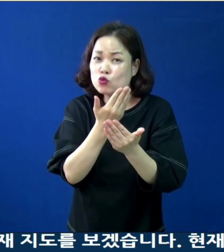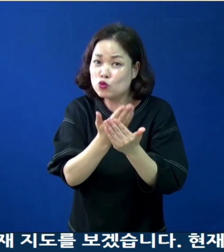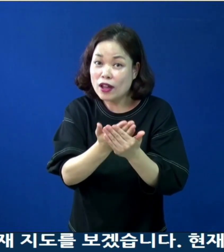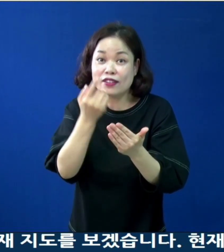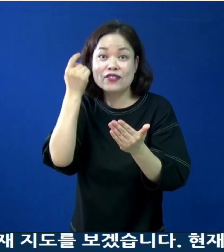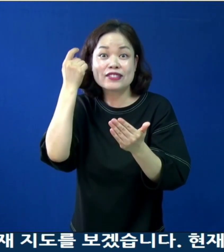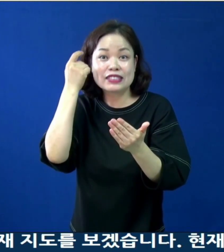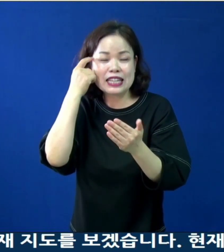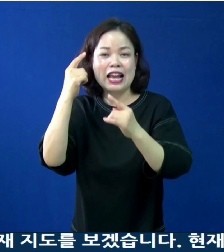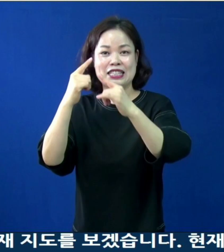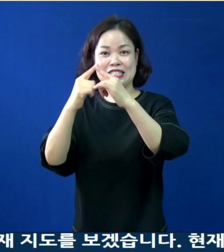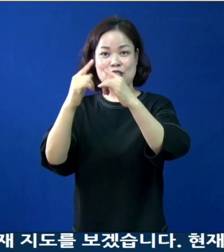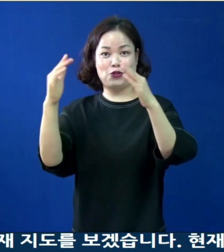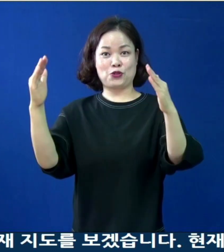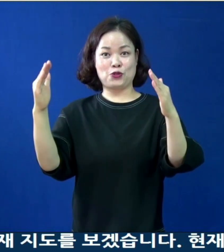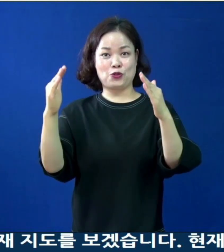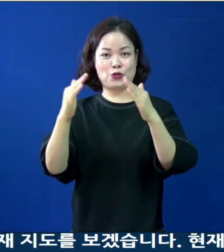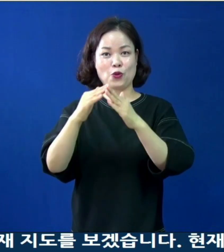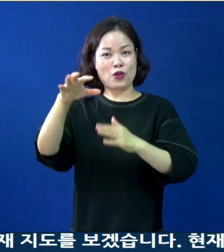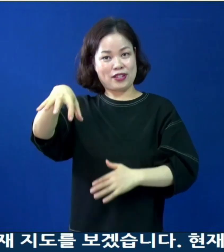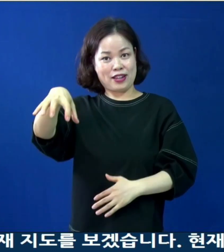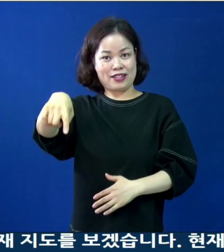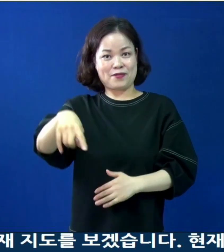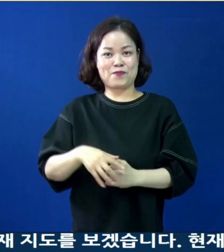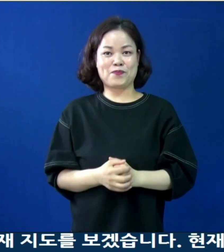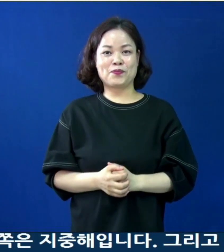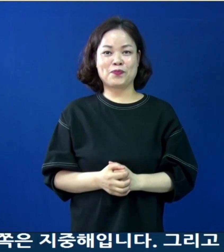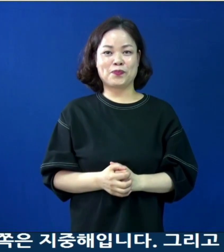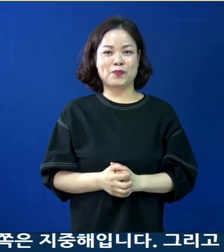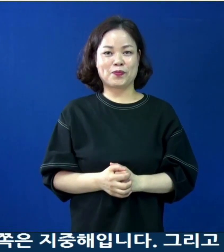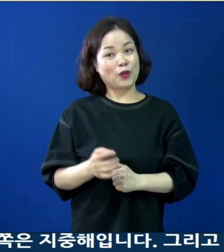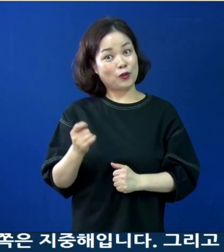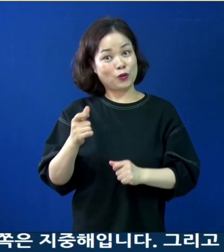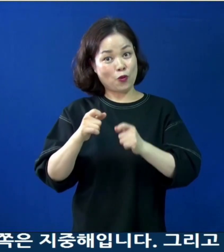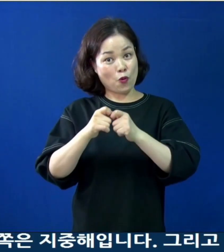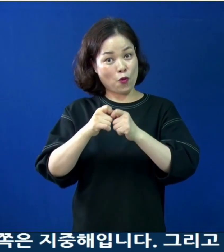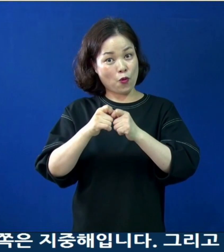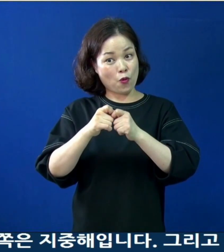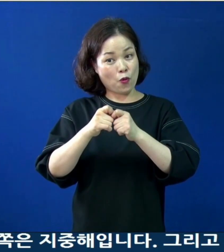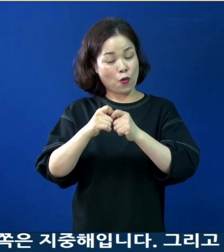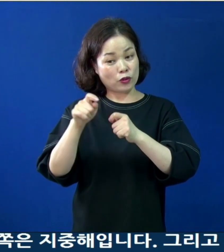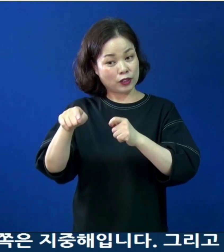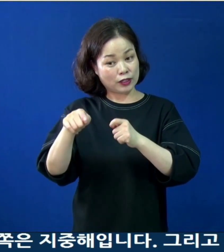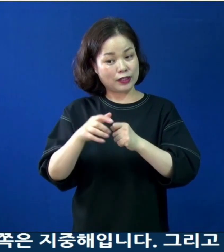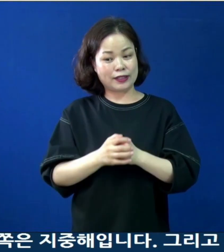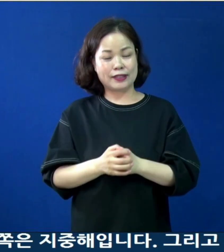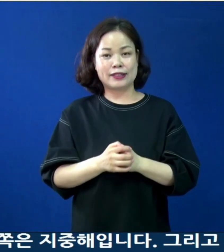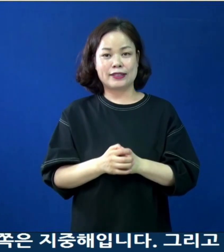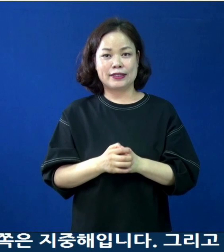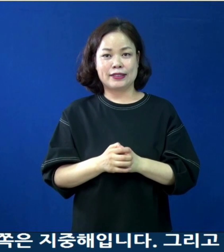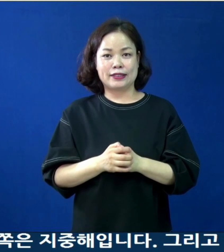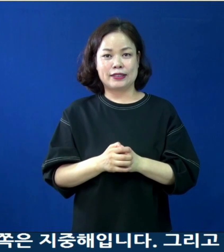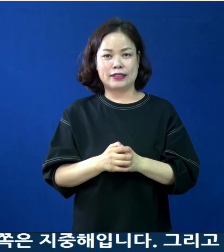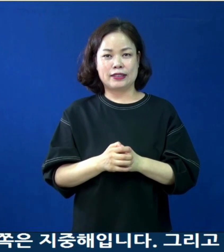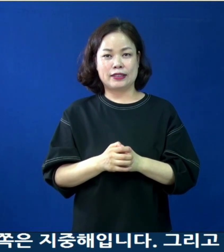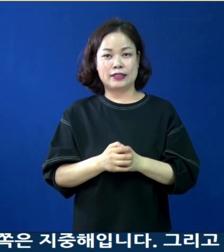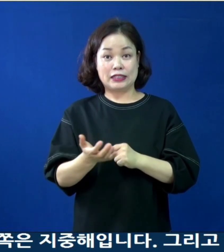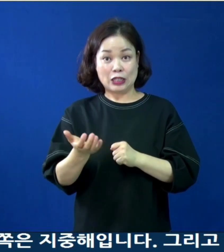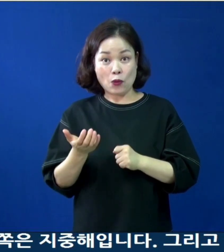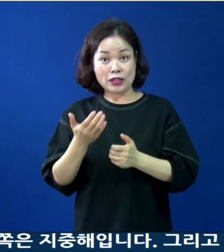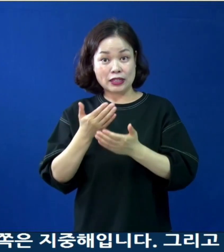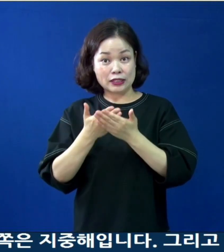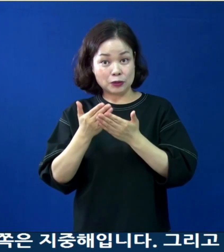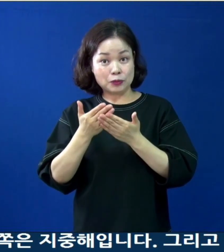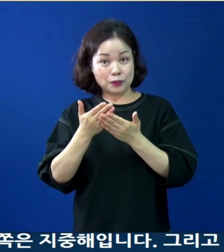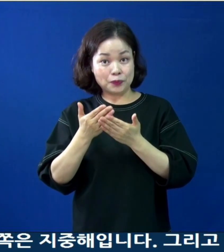생각하는 교회 자리입니다. 저 자리가. 자, 조금 더 저기서 아까 전